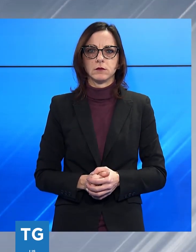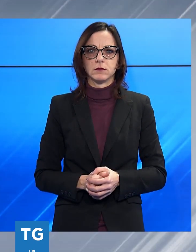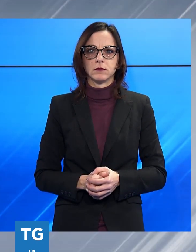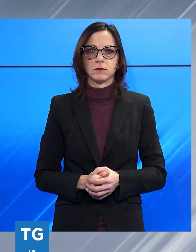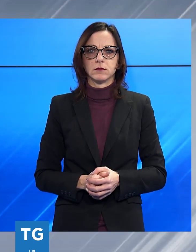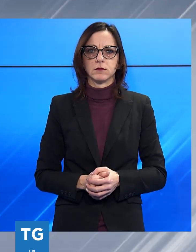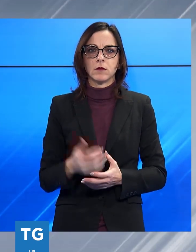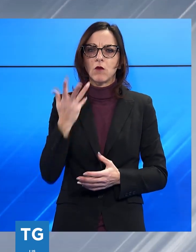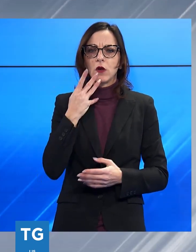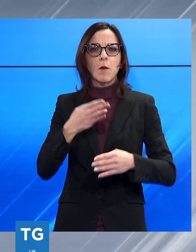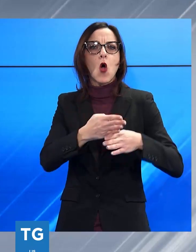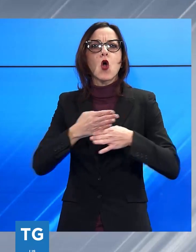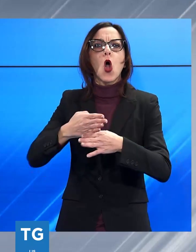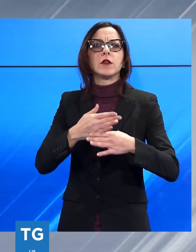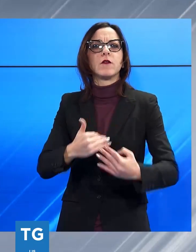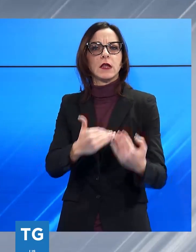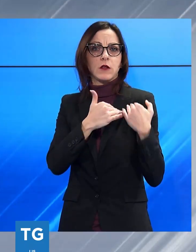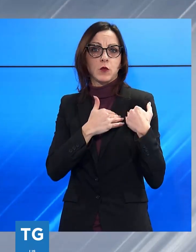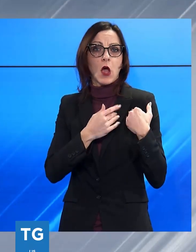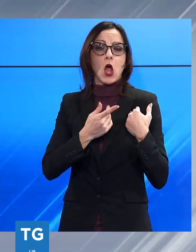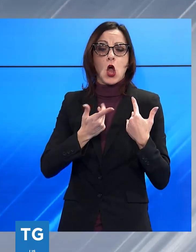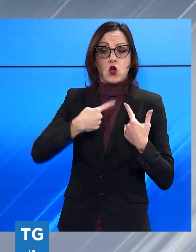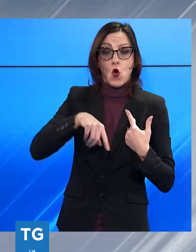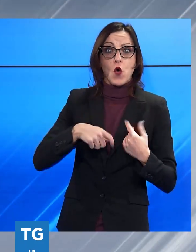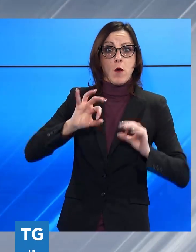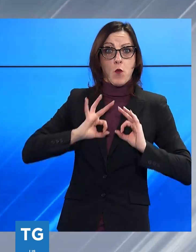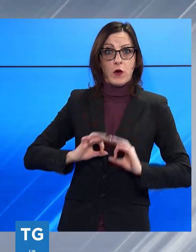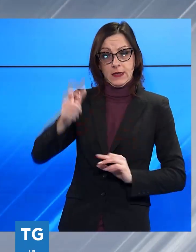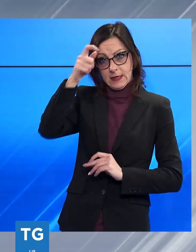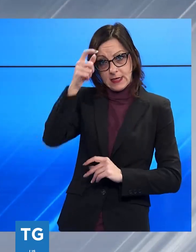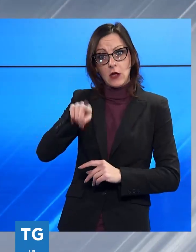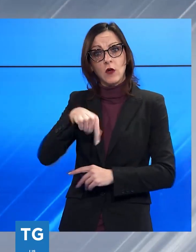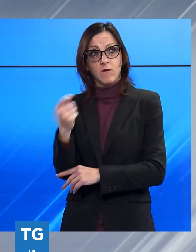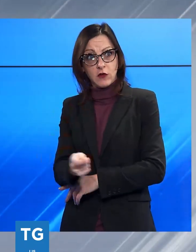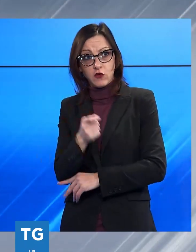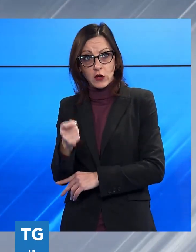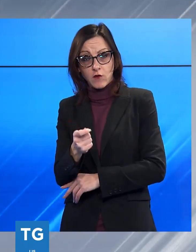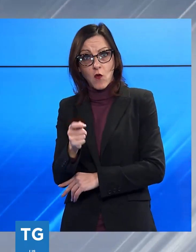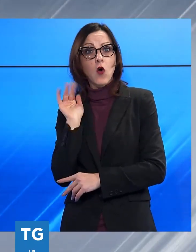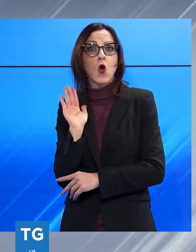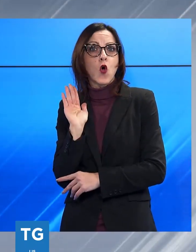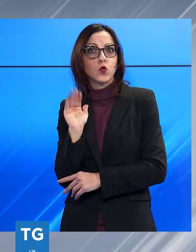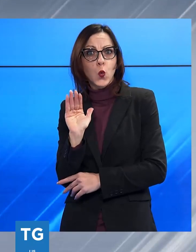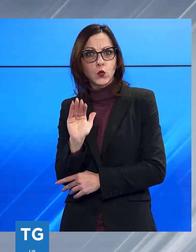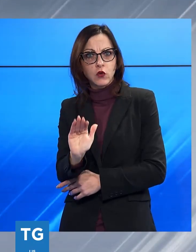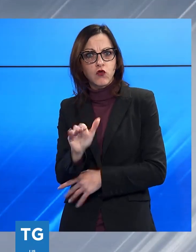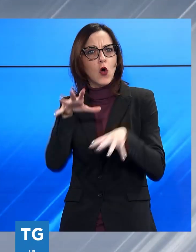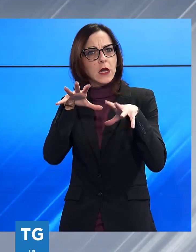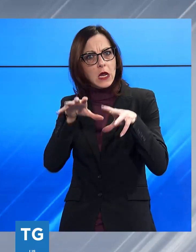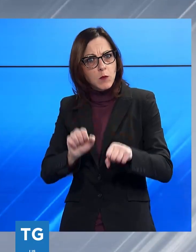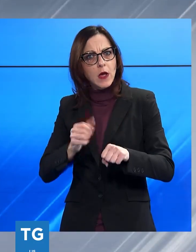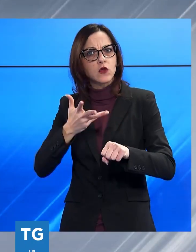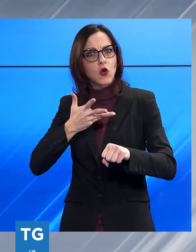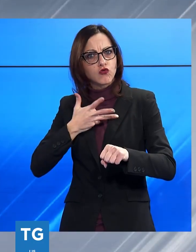condivisione di responsabilità tra noi quindi Polizia di Stato e vigili del fuoco che quotidianamente sono sono impegnati